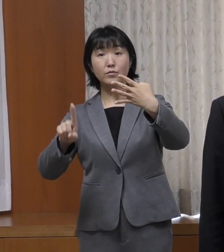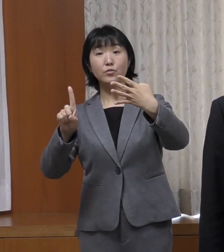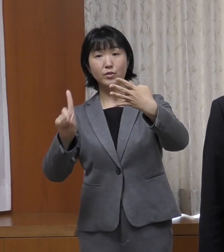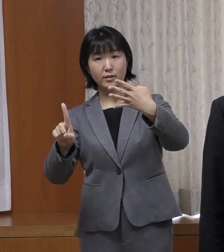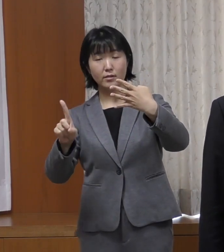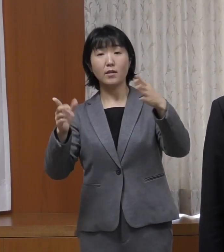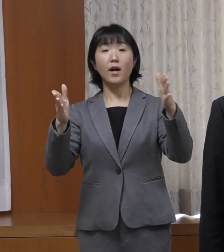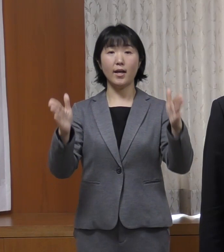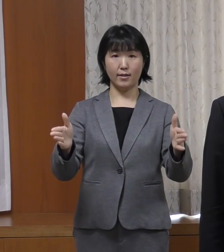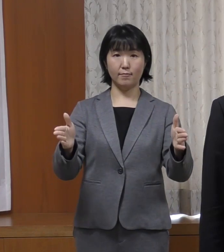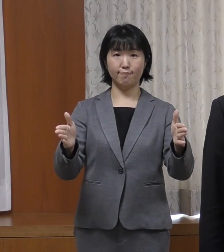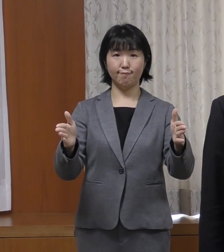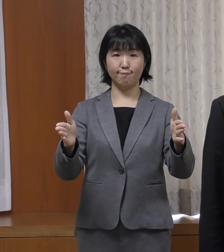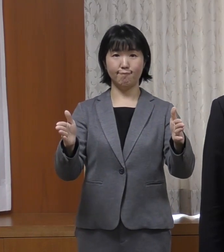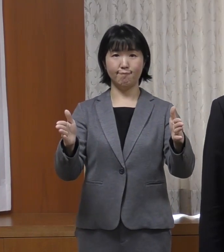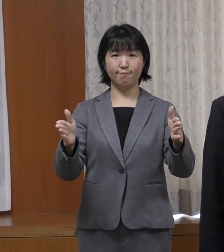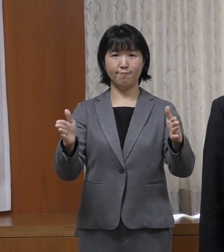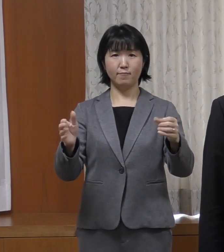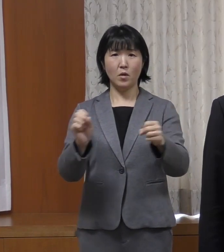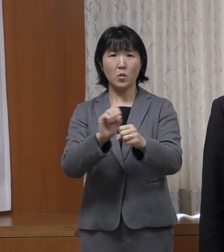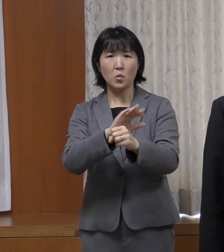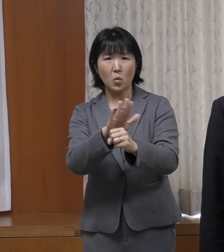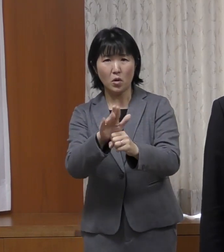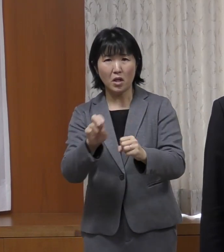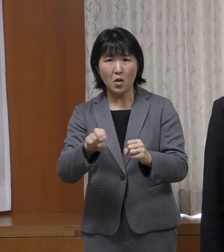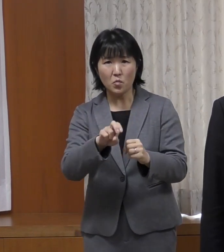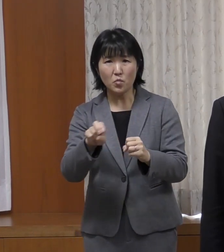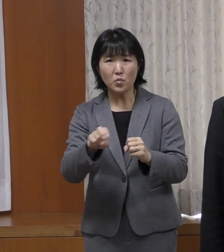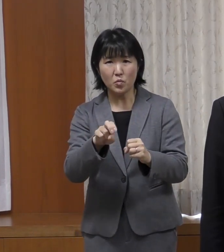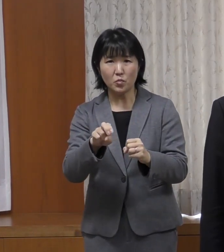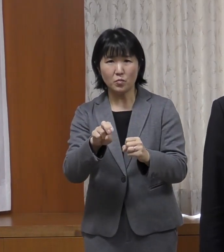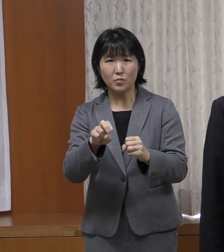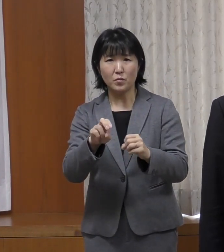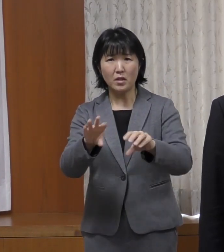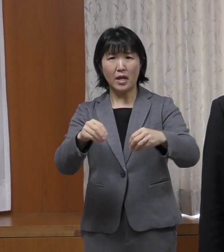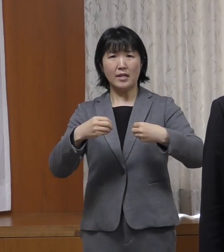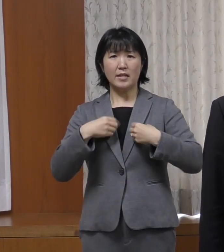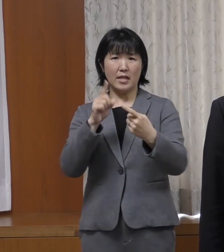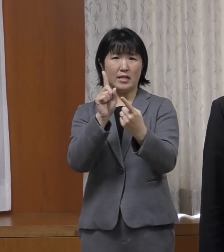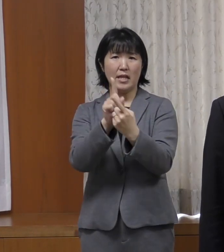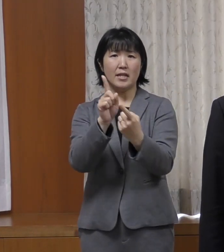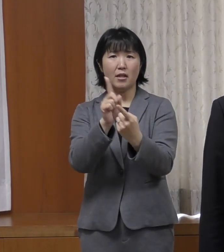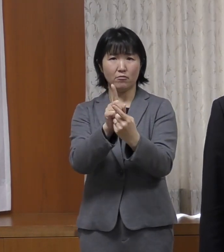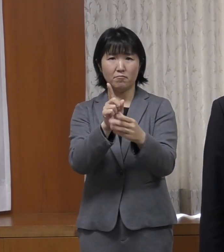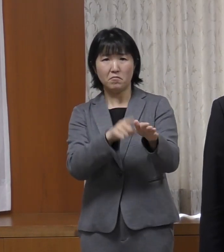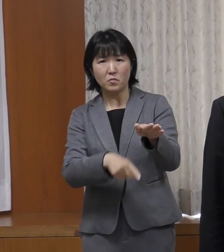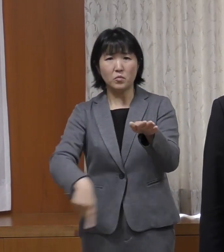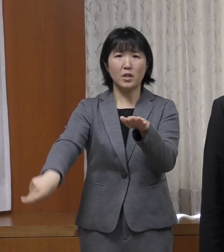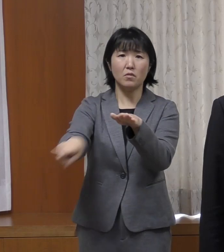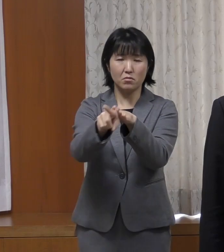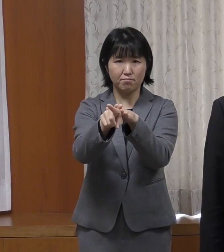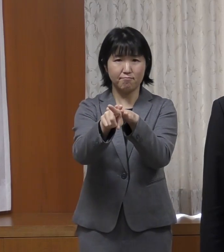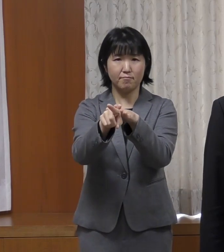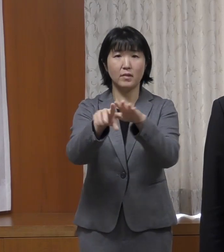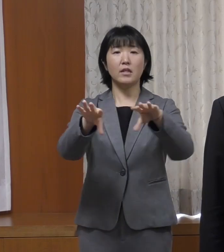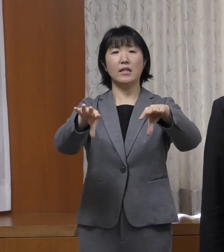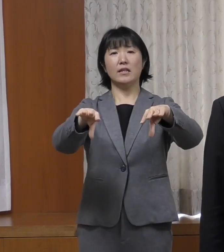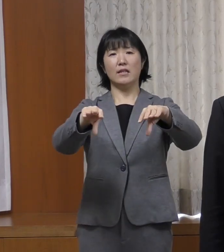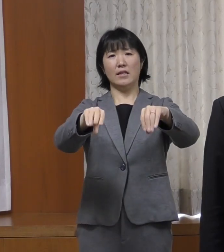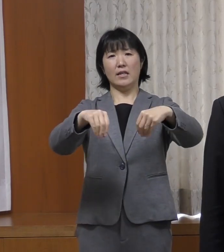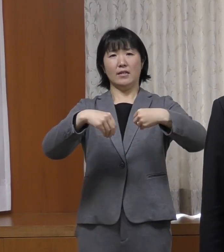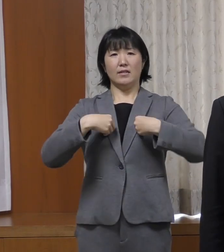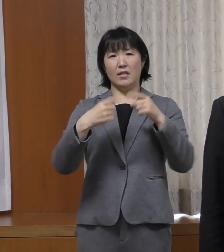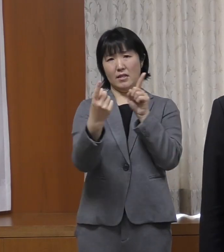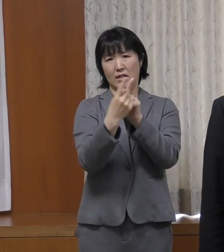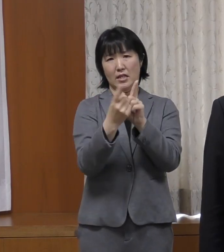21日までの間、新型コロナウイルス感染対策を最優先とする感染対策